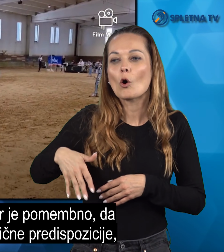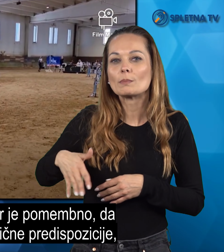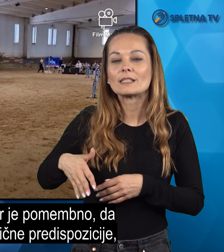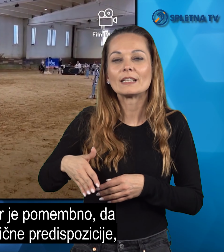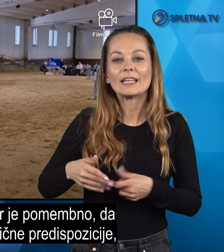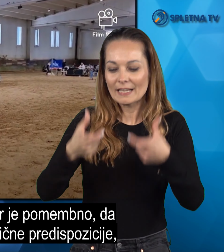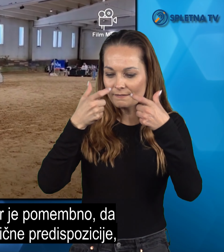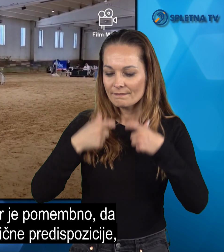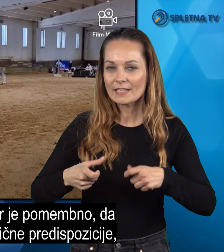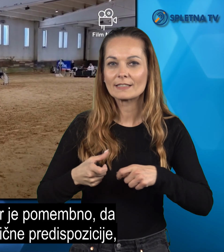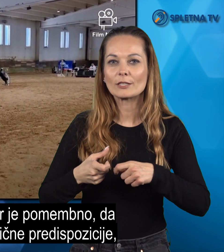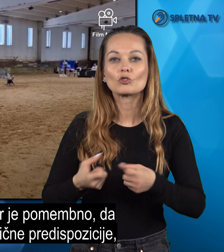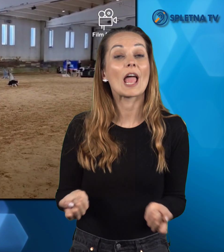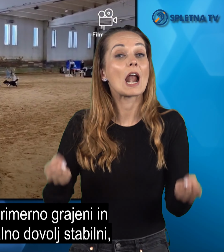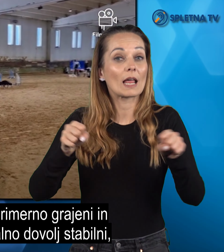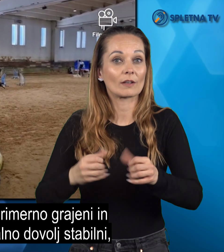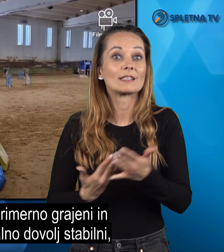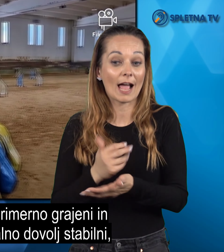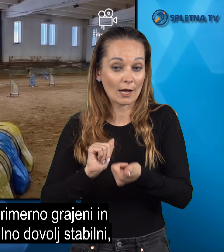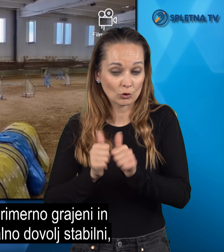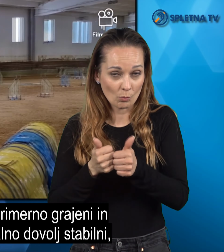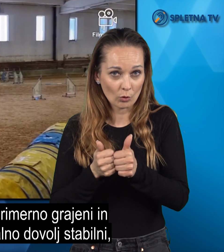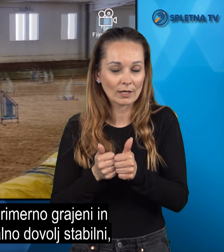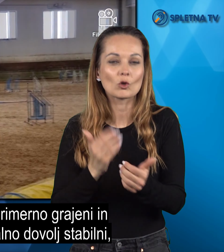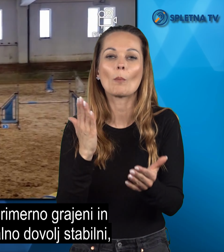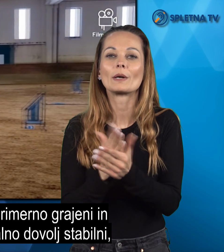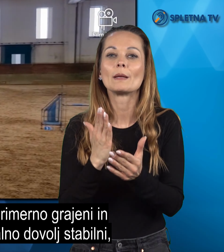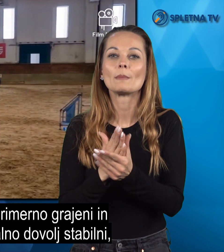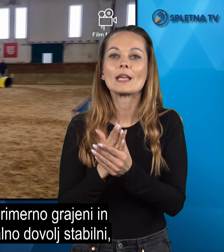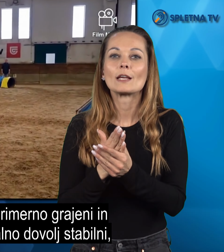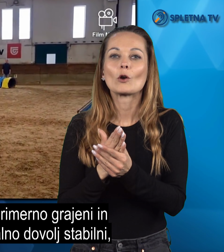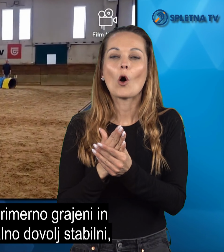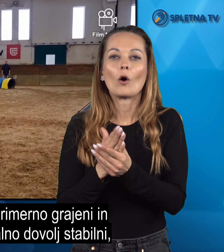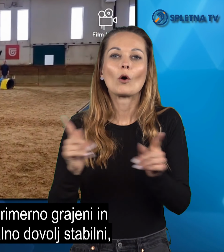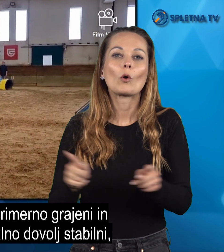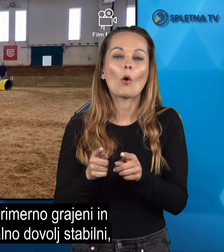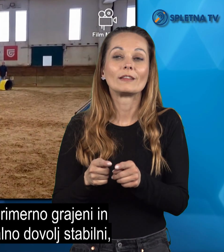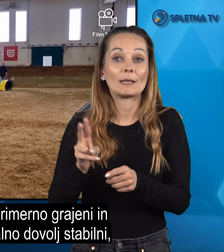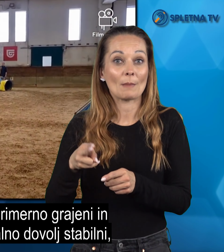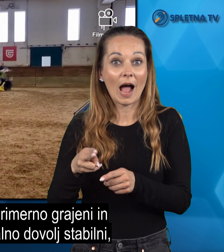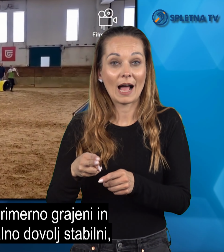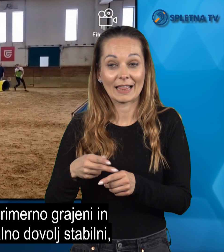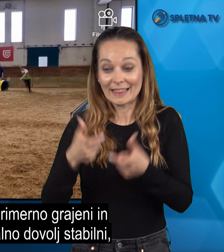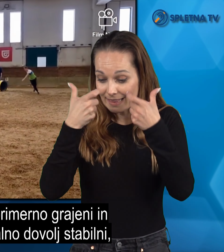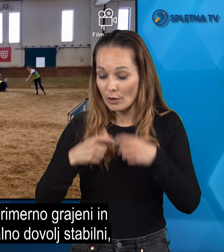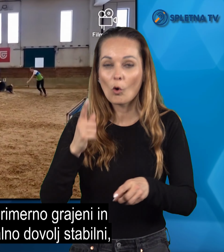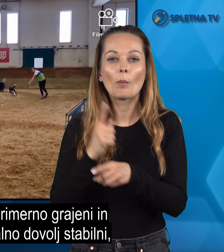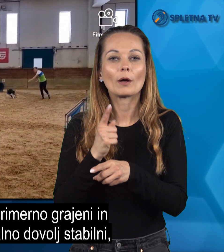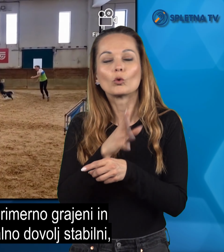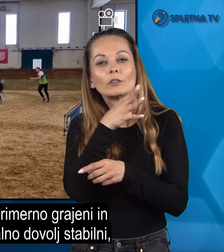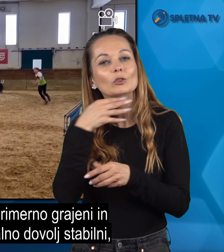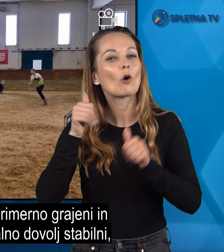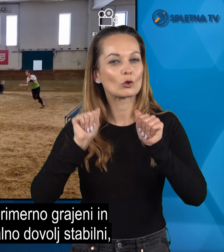psi neke fizične predispozicije, da so za šport primerno grajeni, pa tudi, da so mentalno